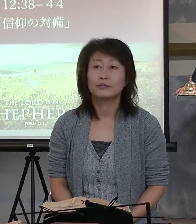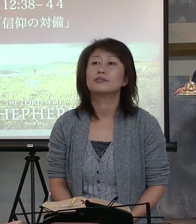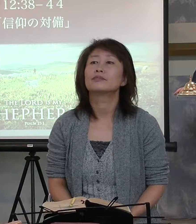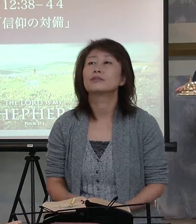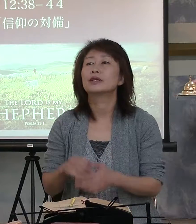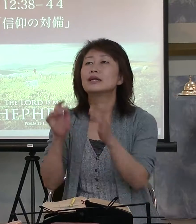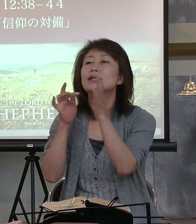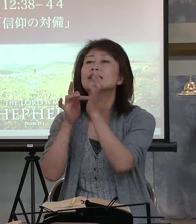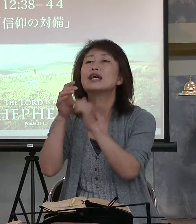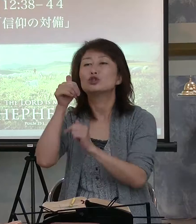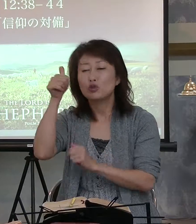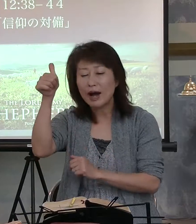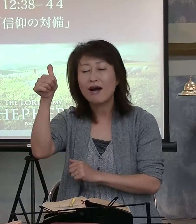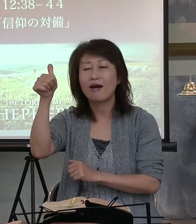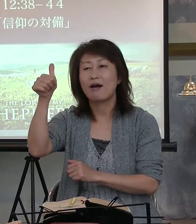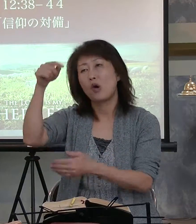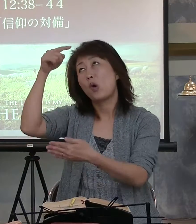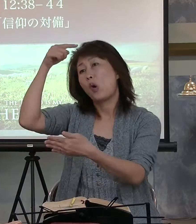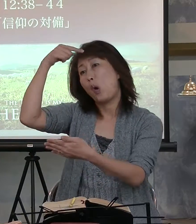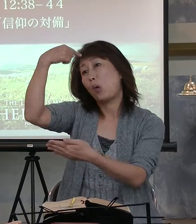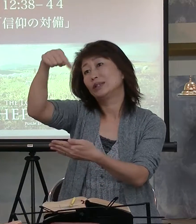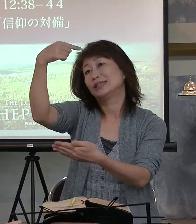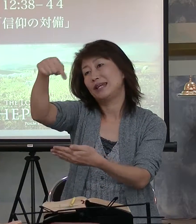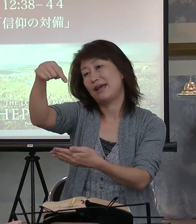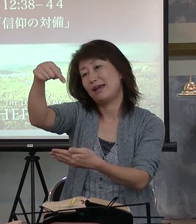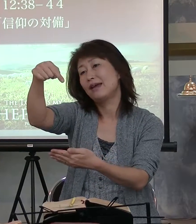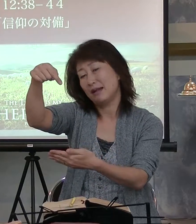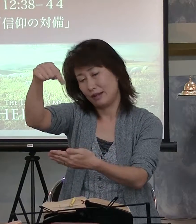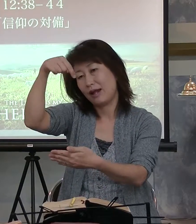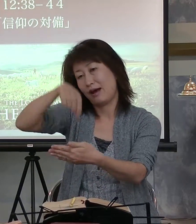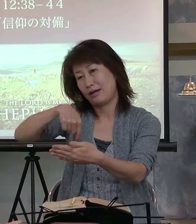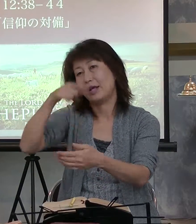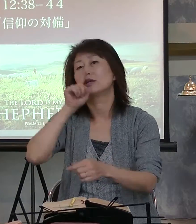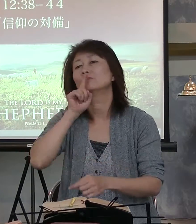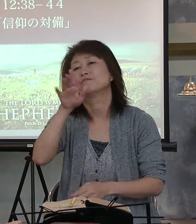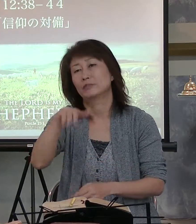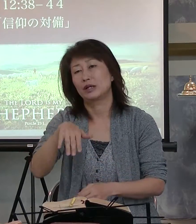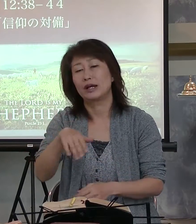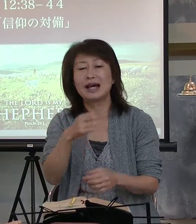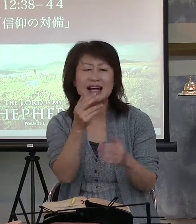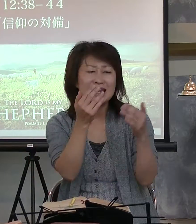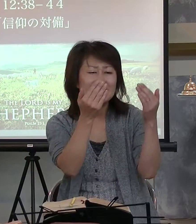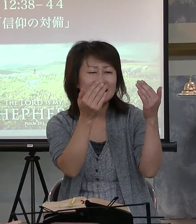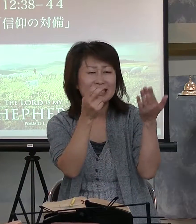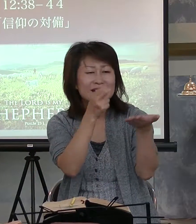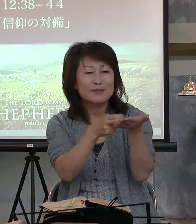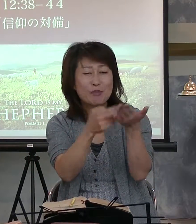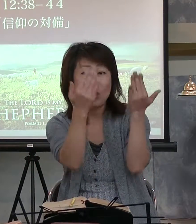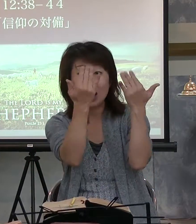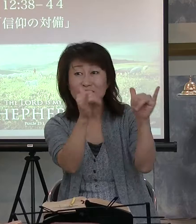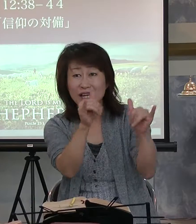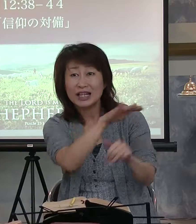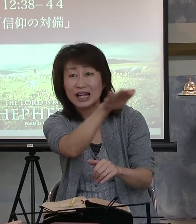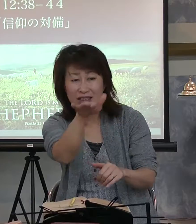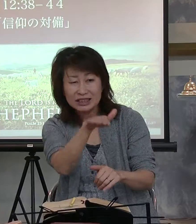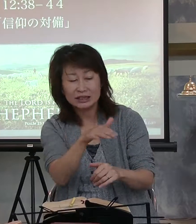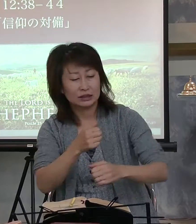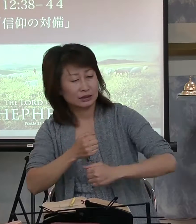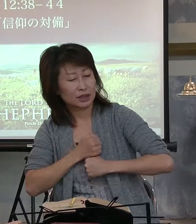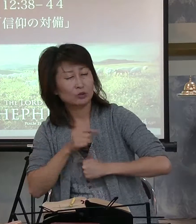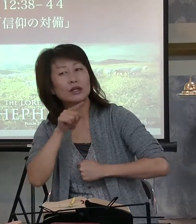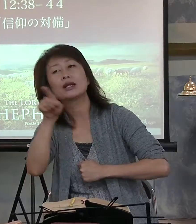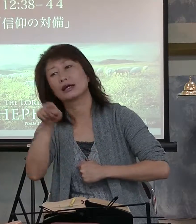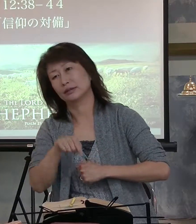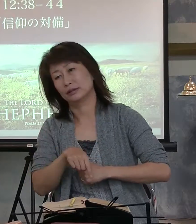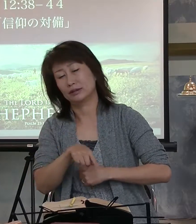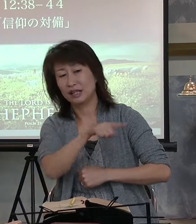イエスはその教えの中でこう言われた。律法学者たちには気をつけなさい。